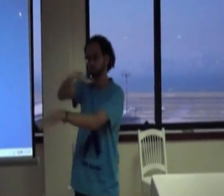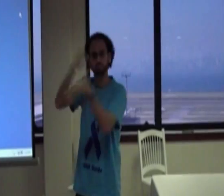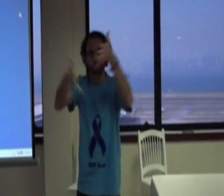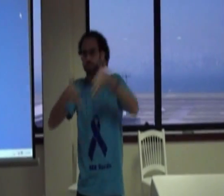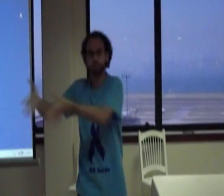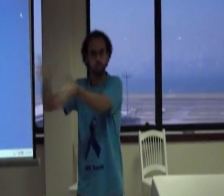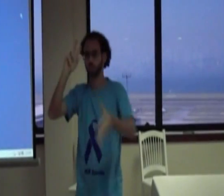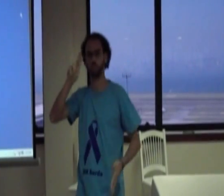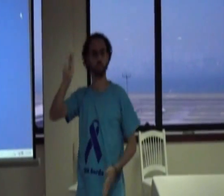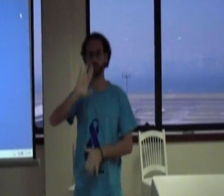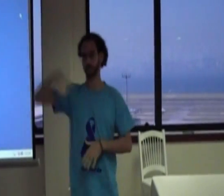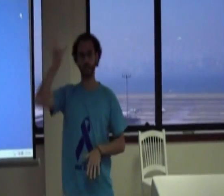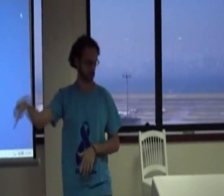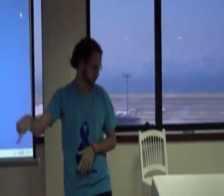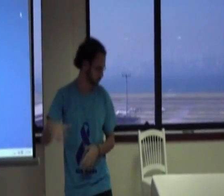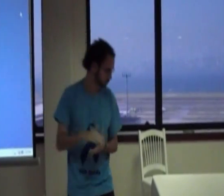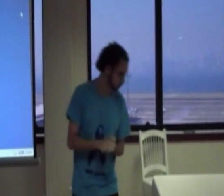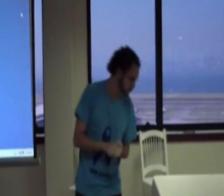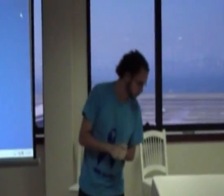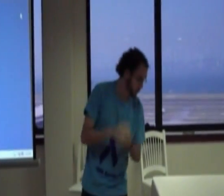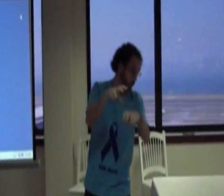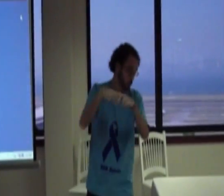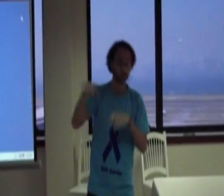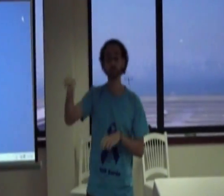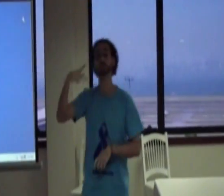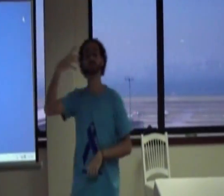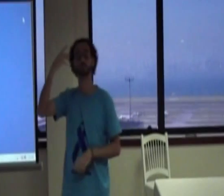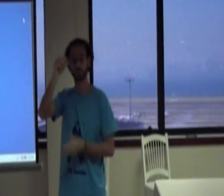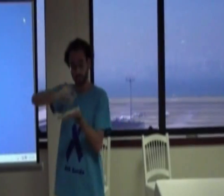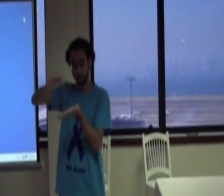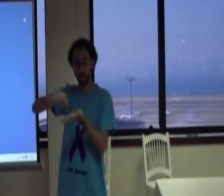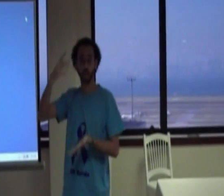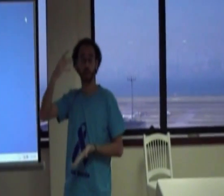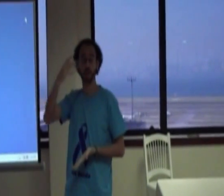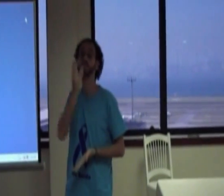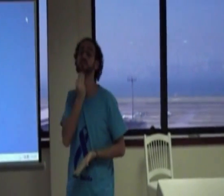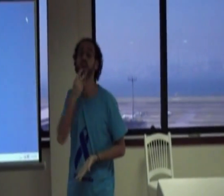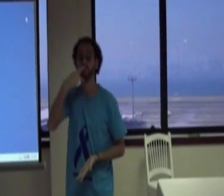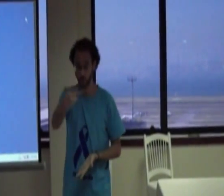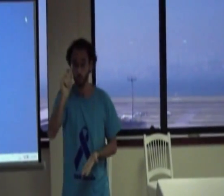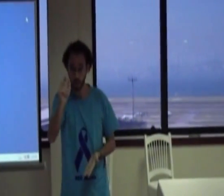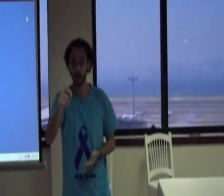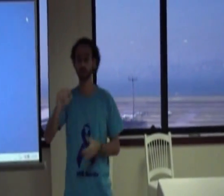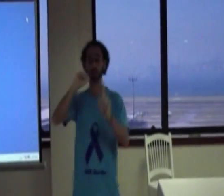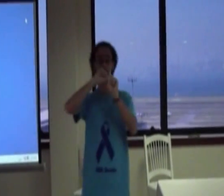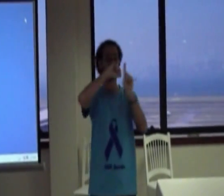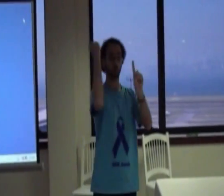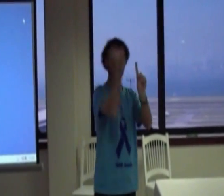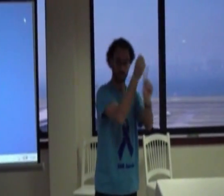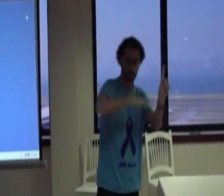há comunicação com surdos, e ali se utiliza mais da língua de sinais propiciando essa comunicação.